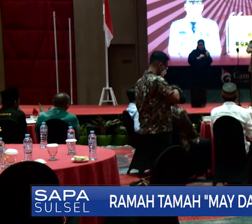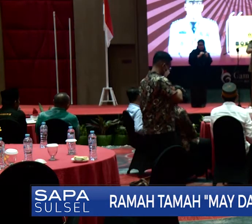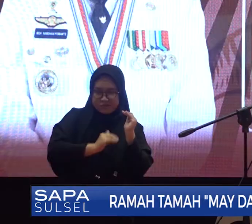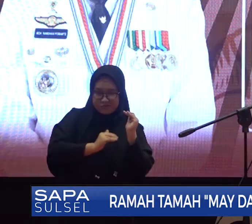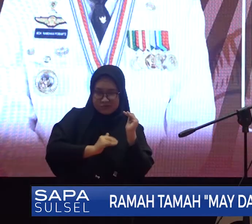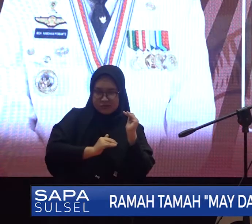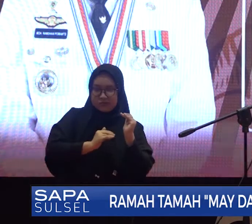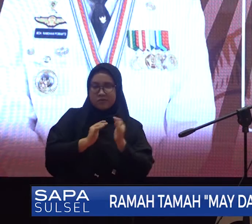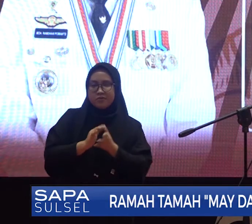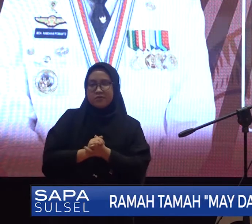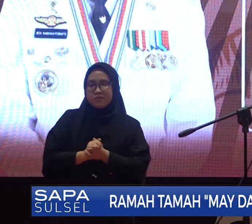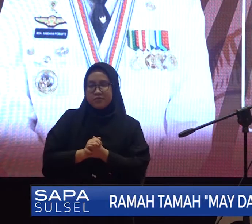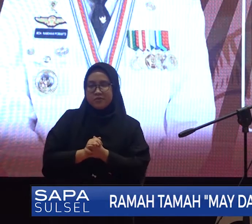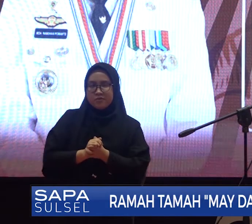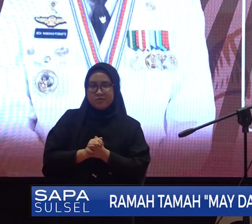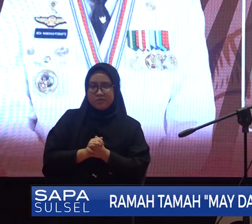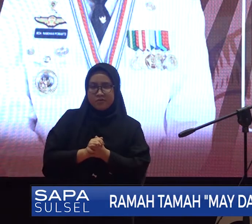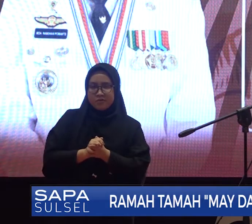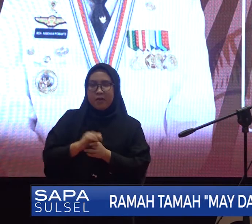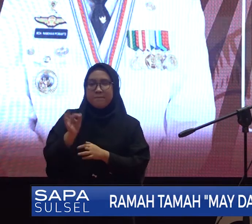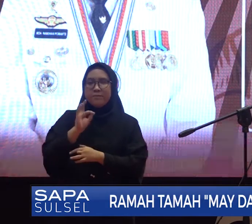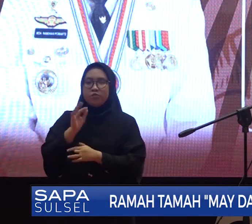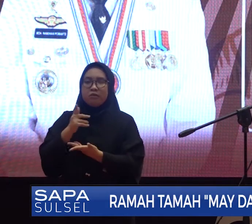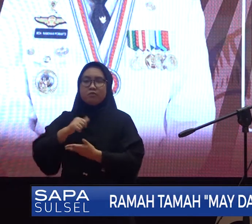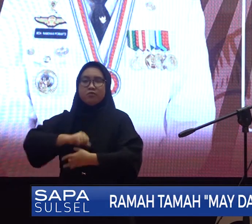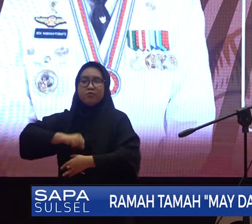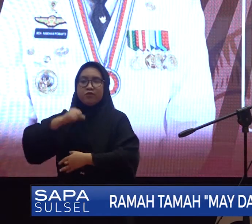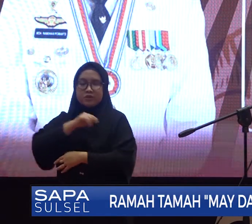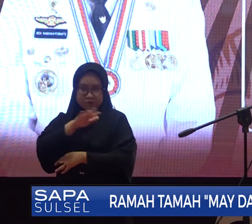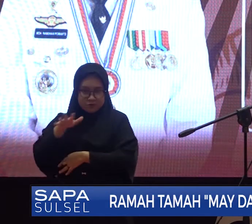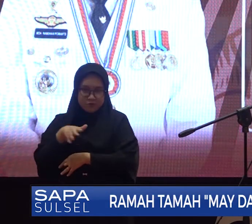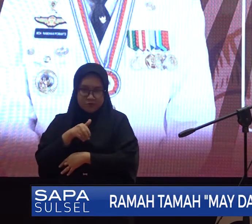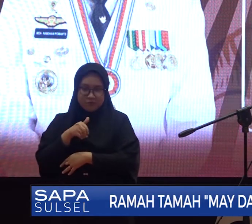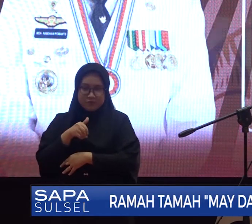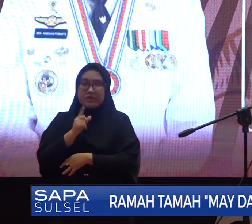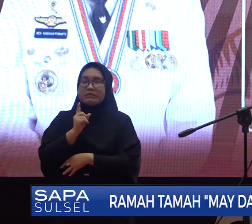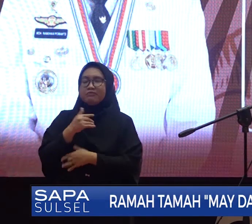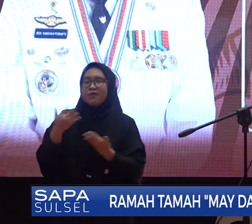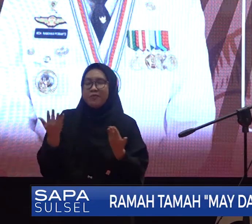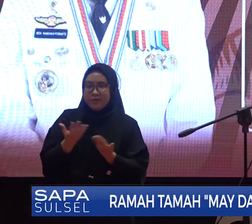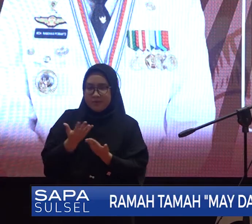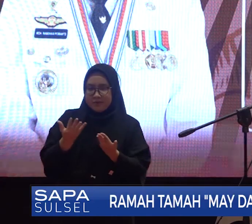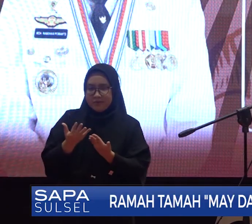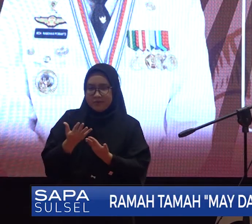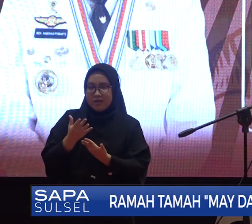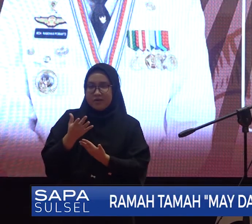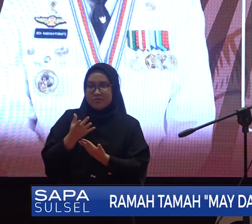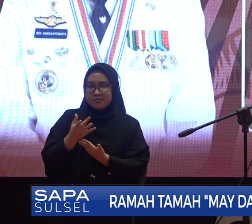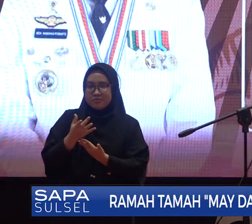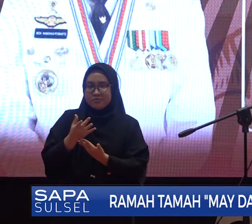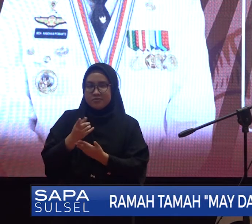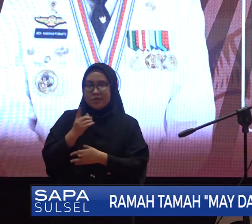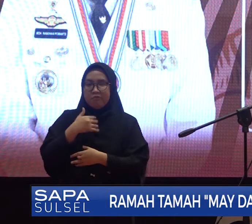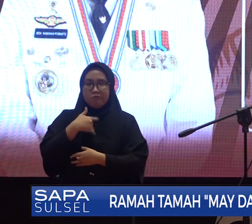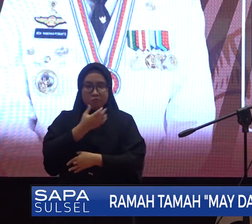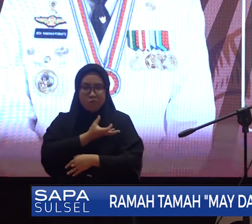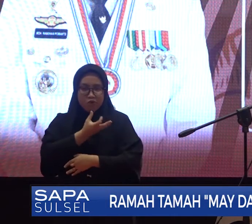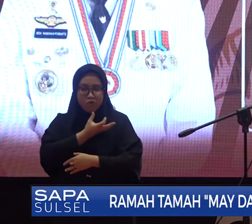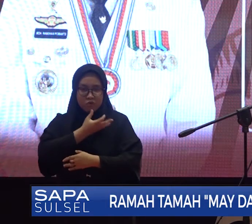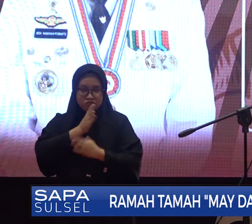year on year juga belum memuaskan kami karena saya ingin